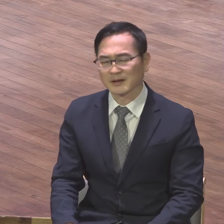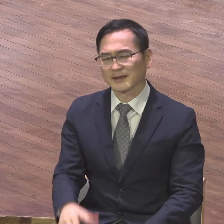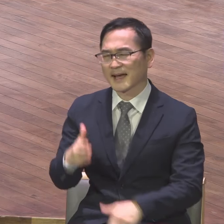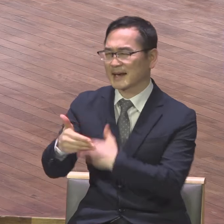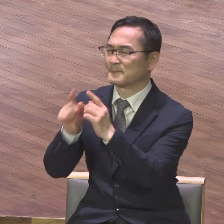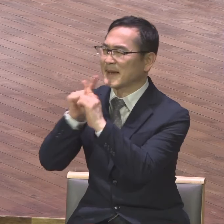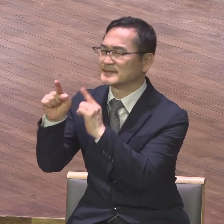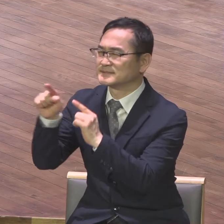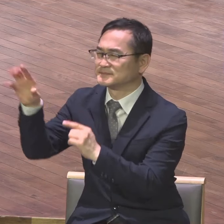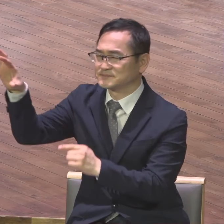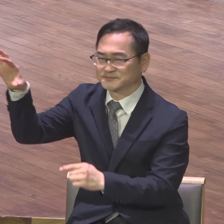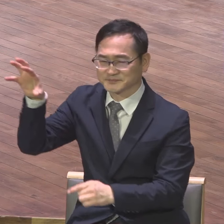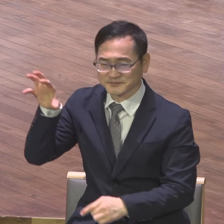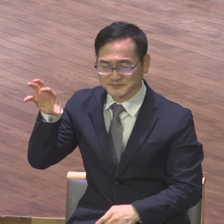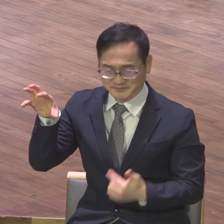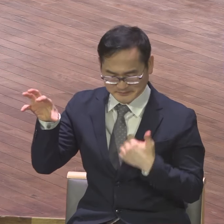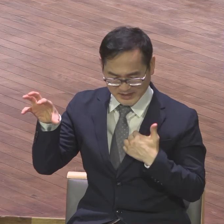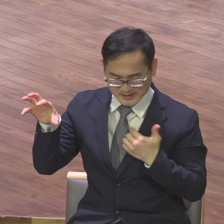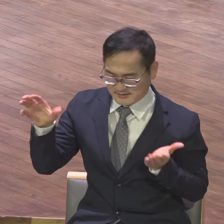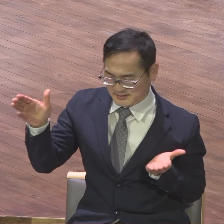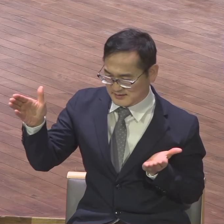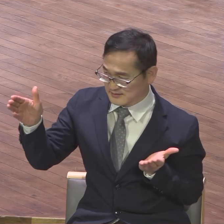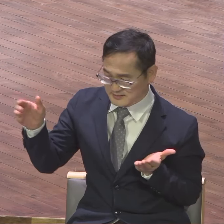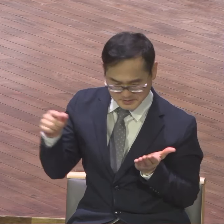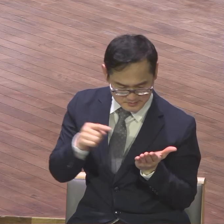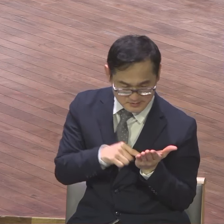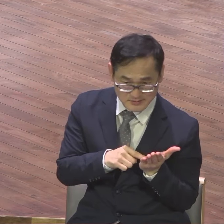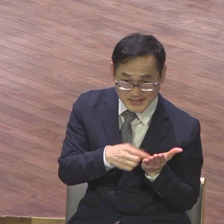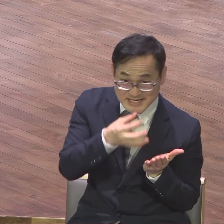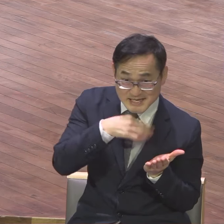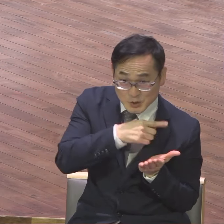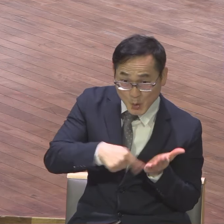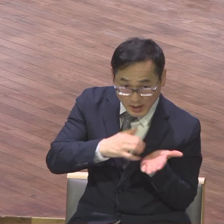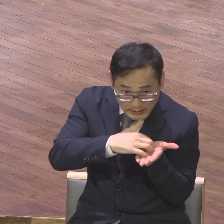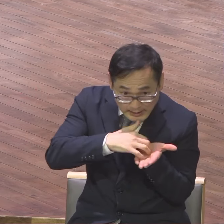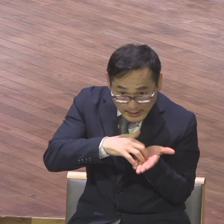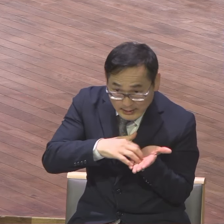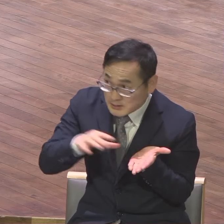하나님의 말씀을 자기 이해 타산에 맞춰.